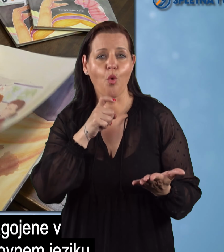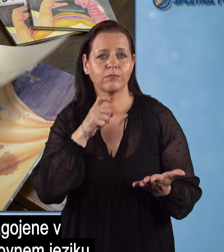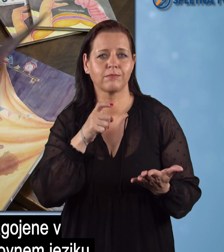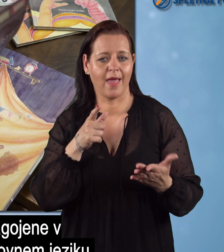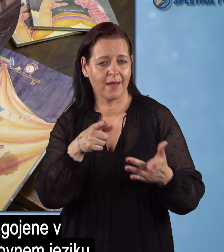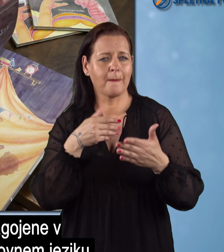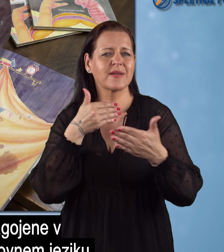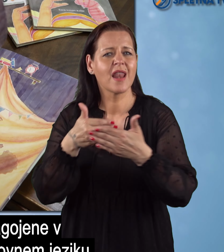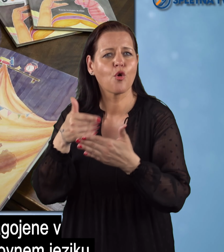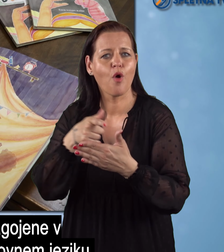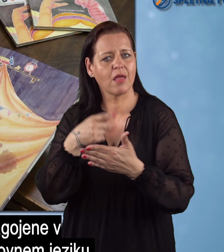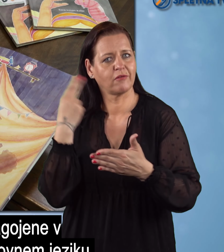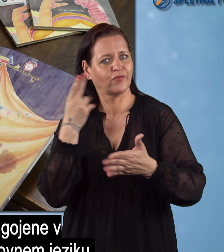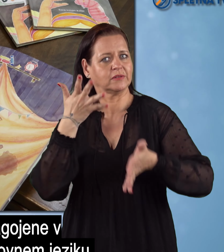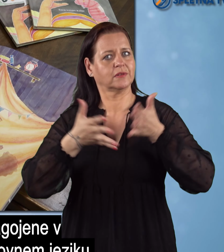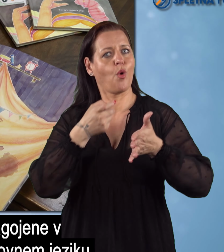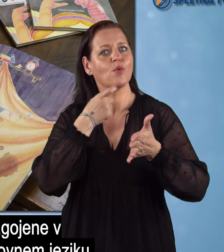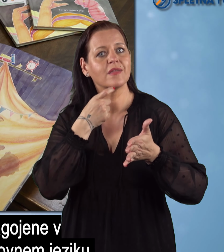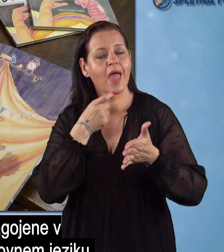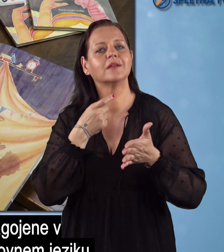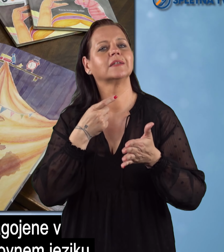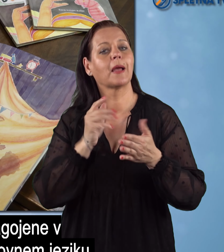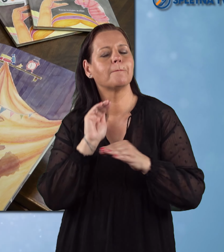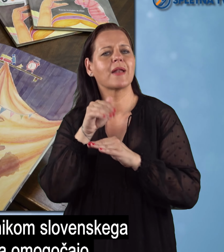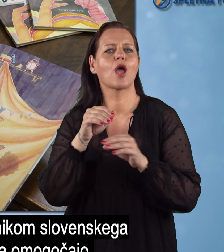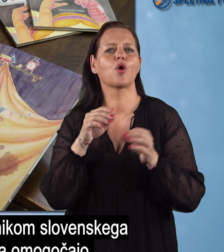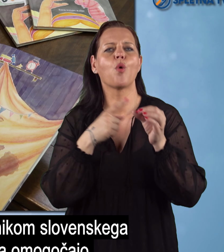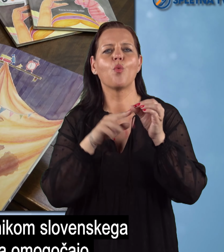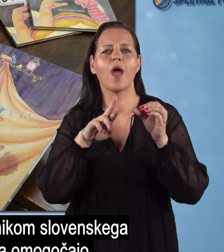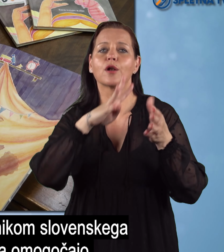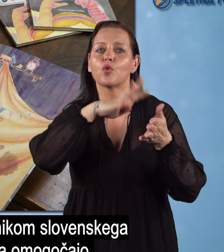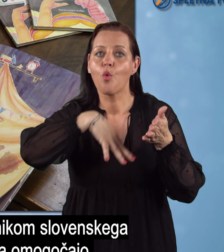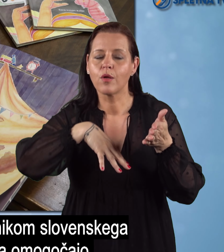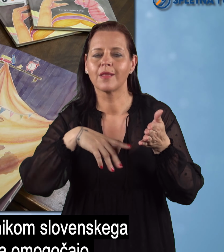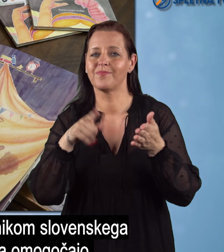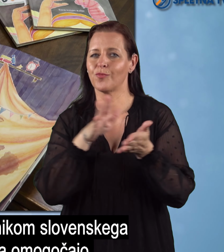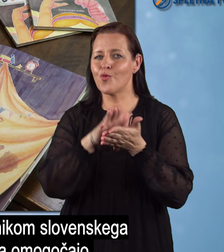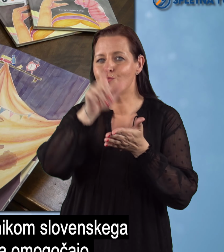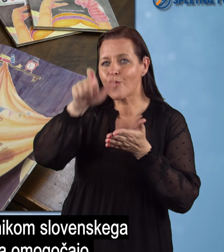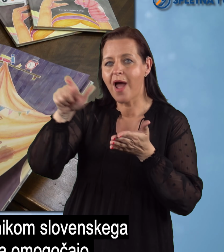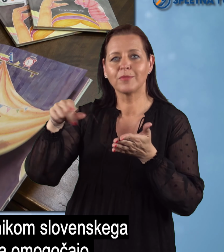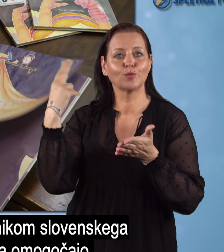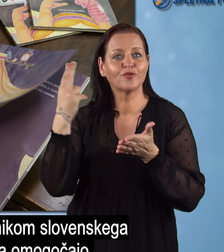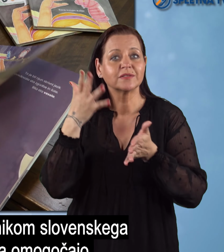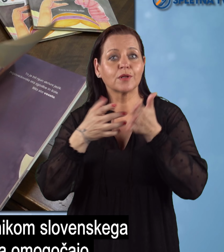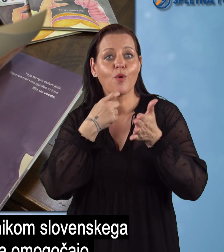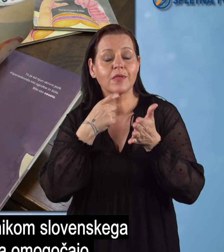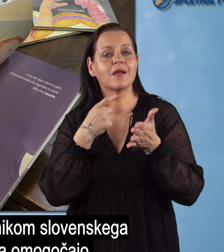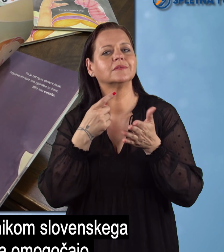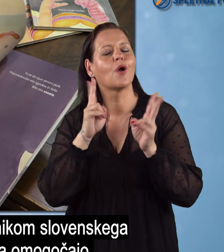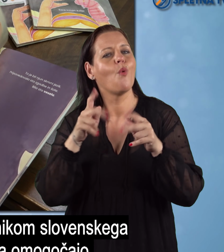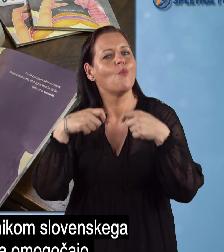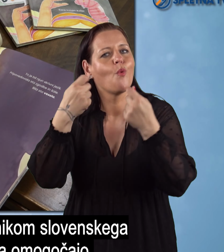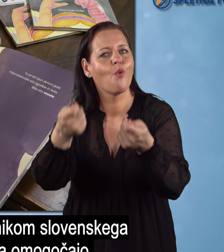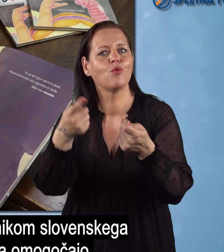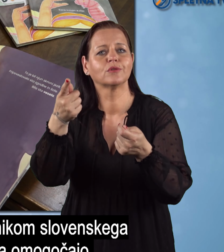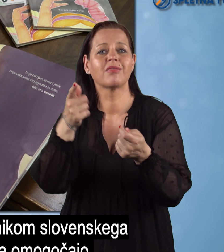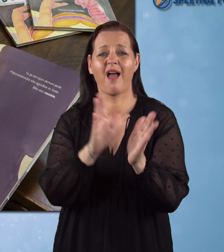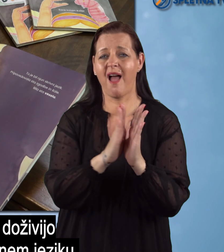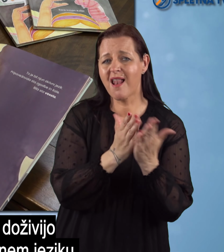Zgodbe, prilagojene v slovenskem znakovnem jeziku, prek QR kode uporabnikom slovenskega znakovnega